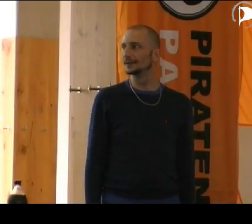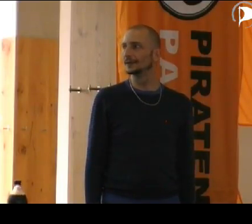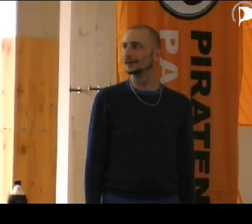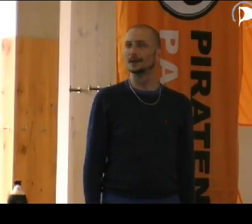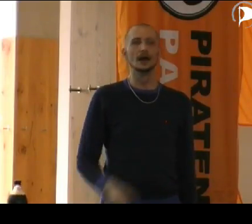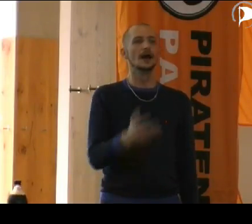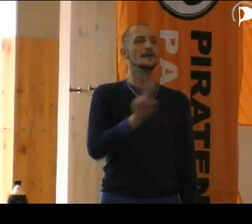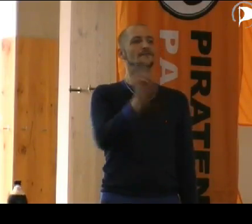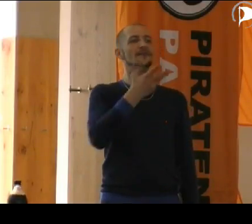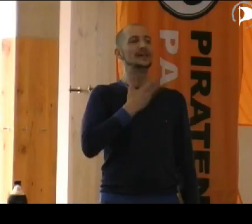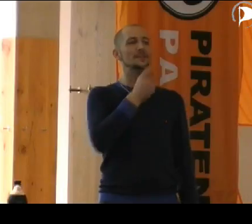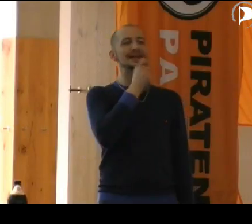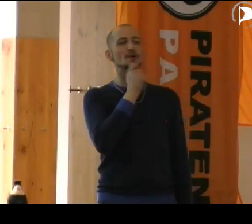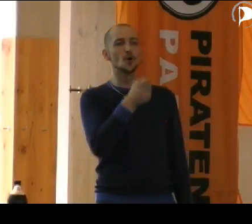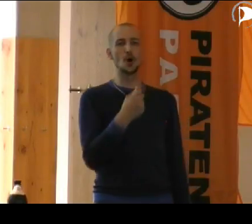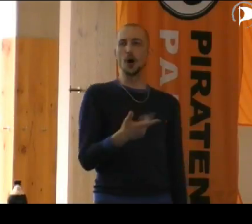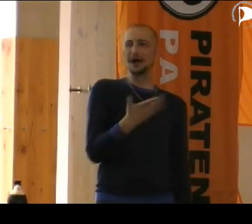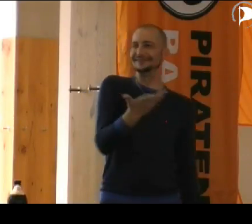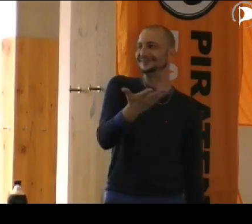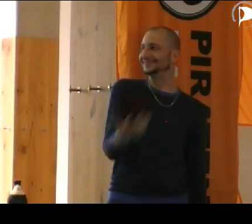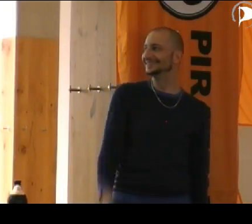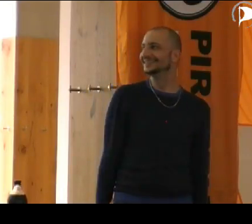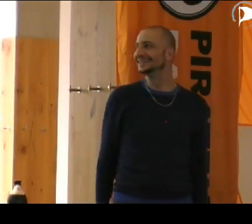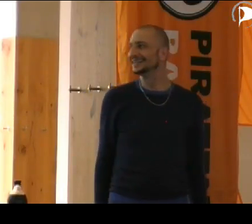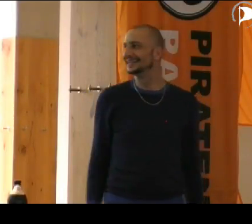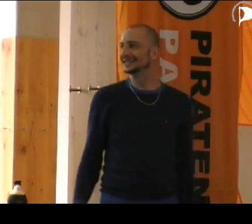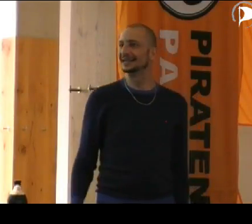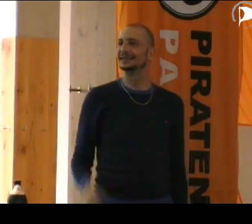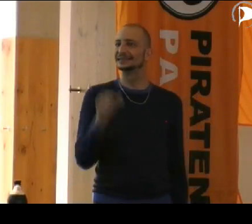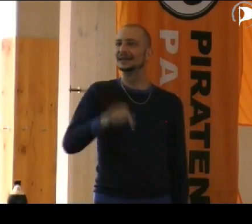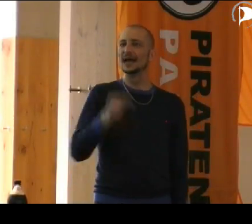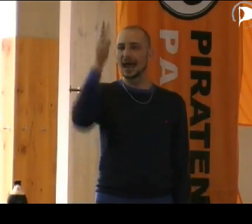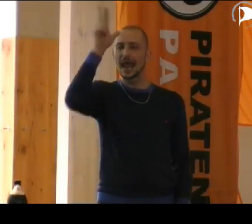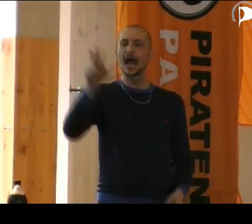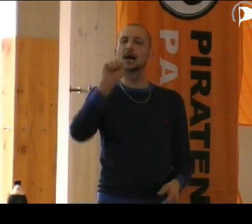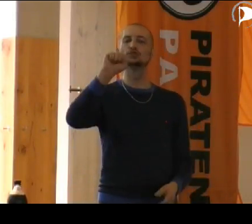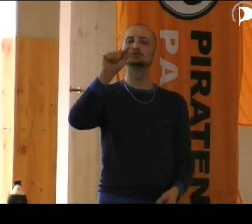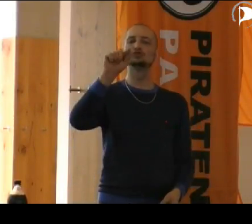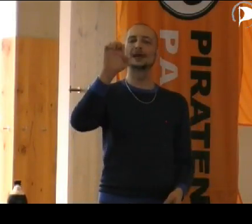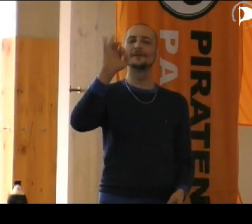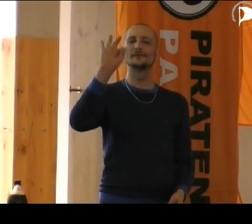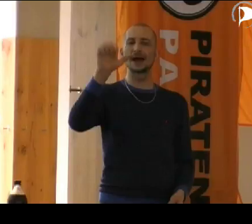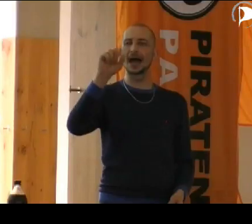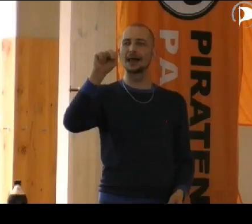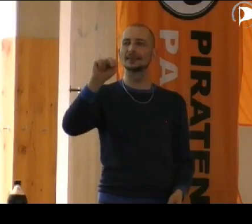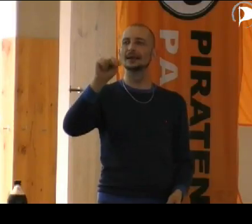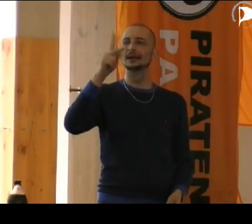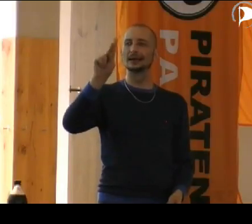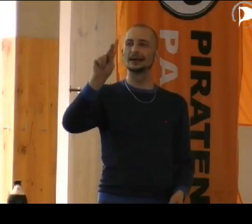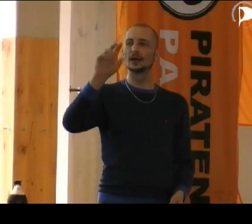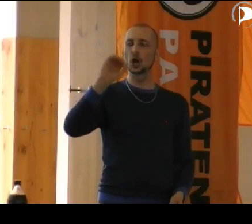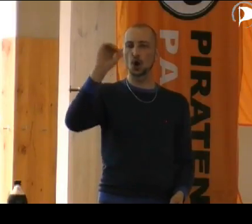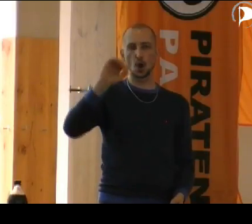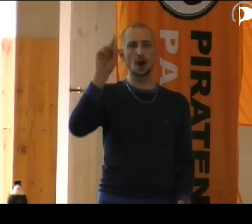das mikrofon haben wir uns darstellbaren körner die versammlungsleitung übernehmen